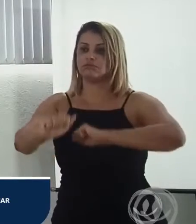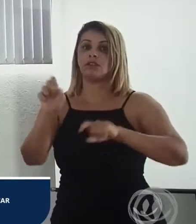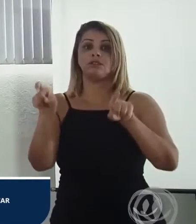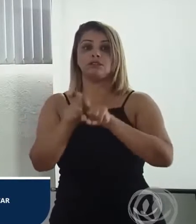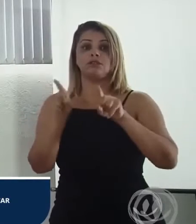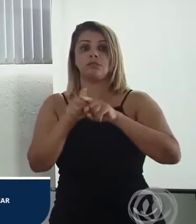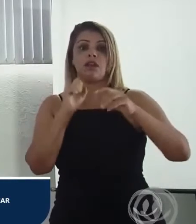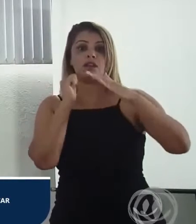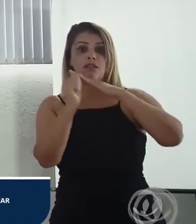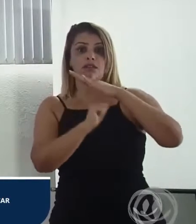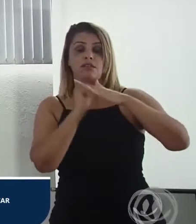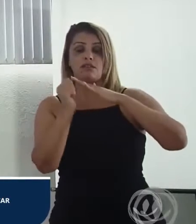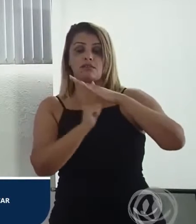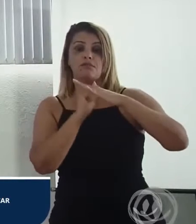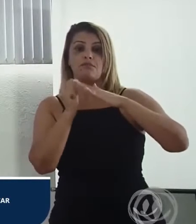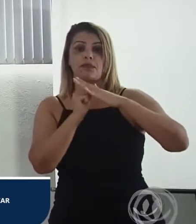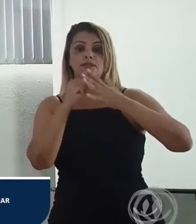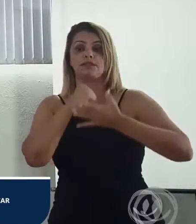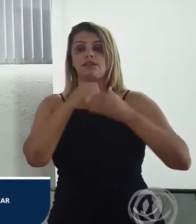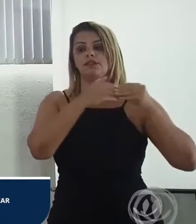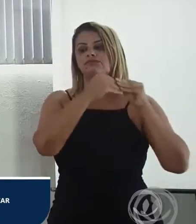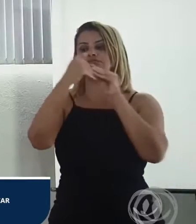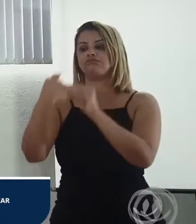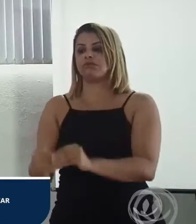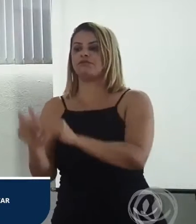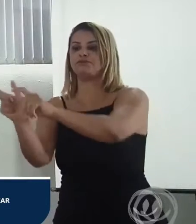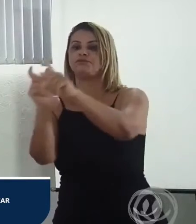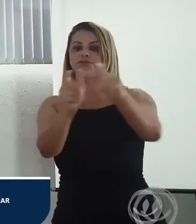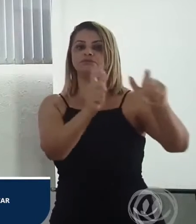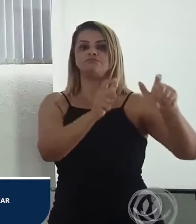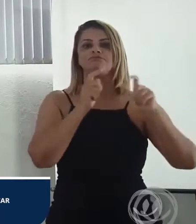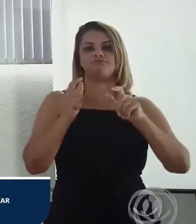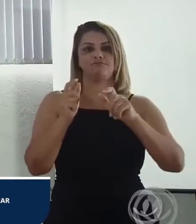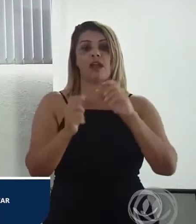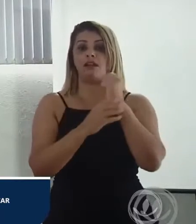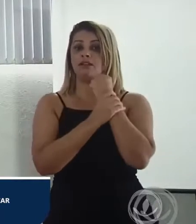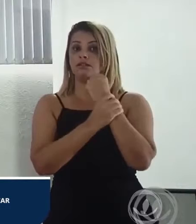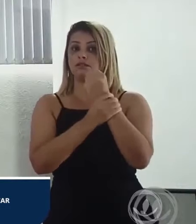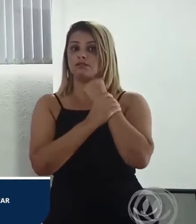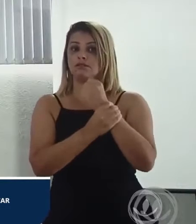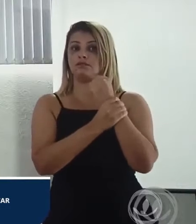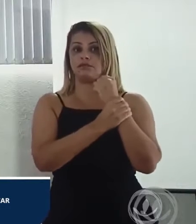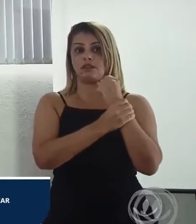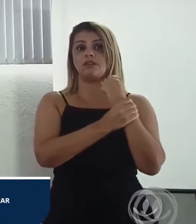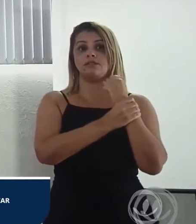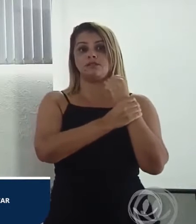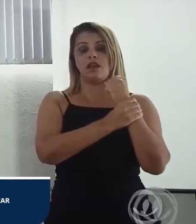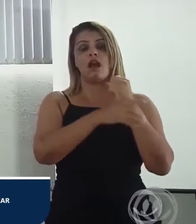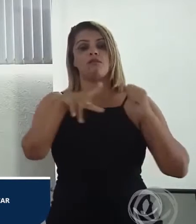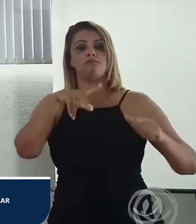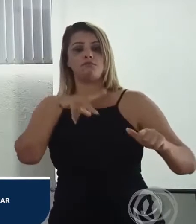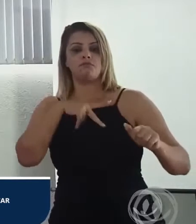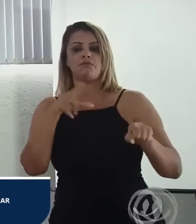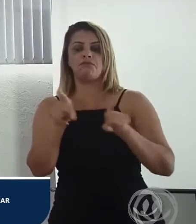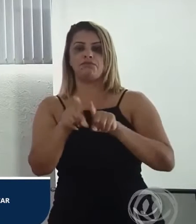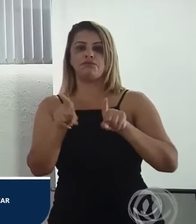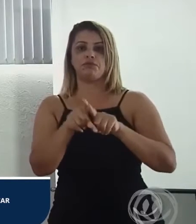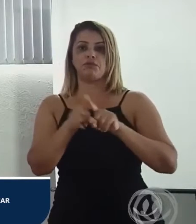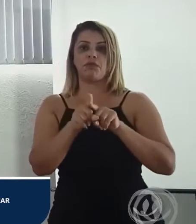de aplicativo e transportadoras, segurança privada, empresas de saneamento, energia elétrica